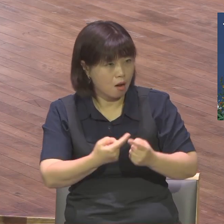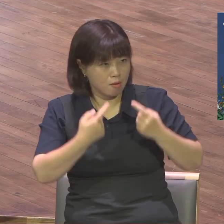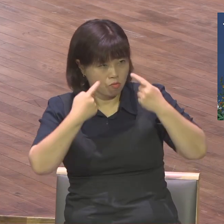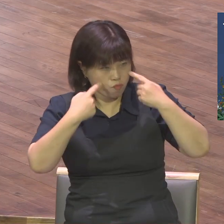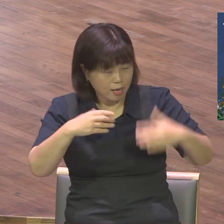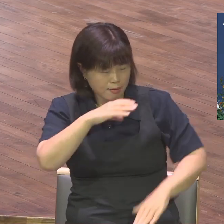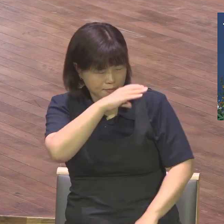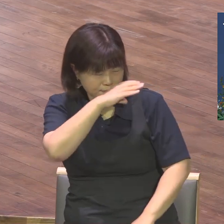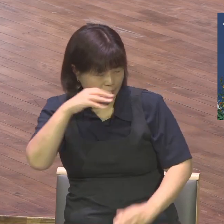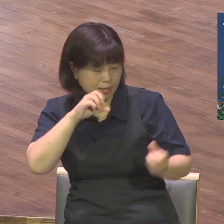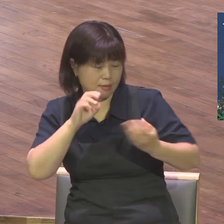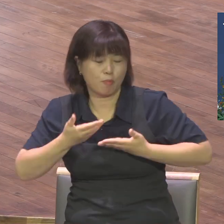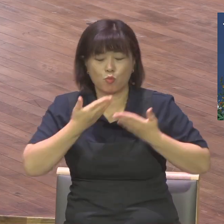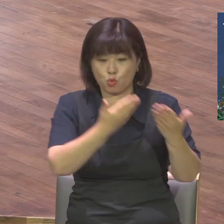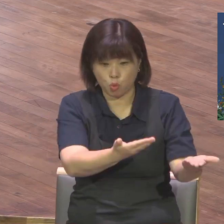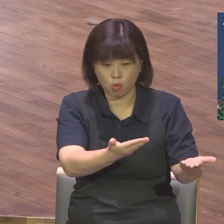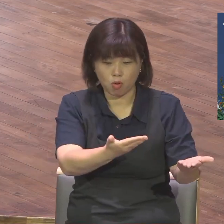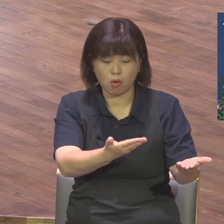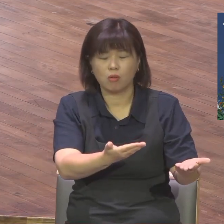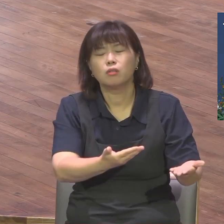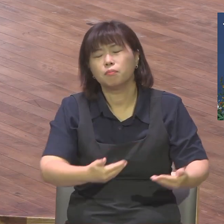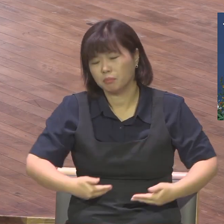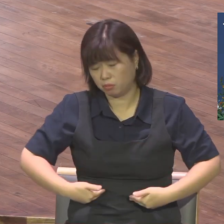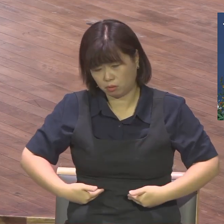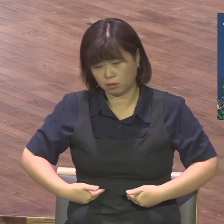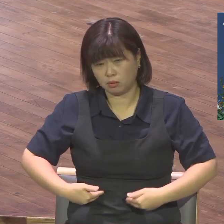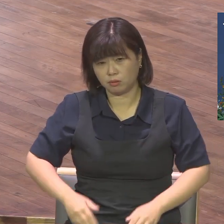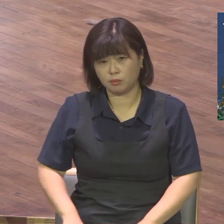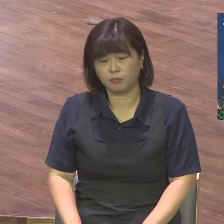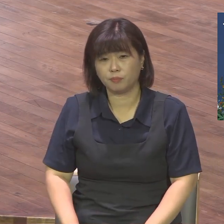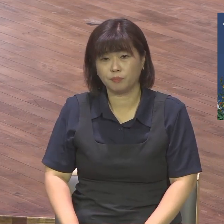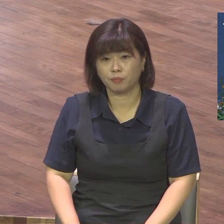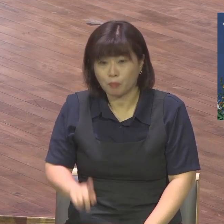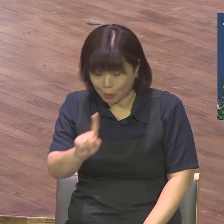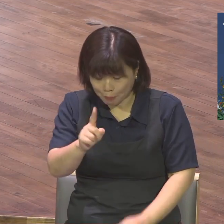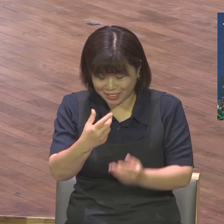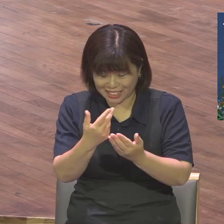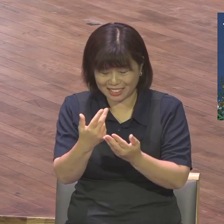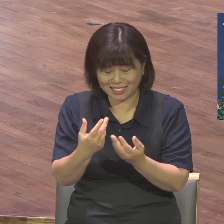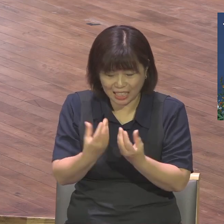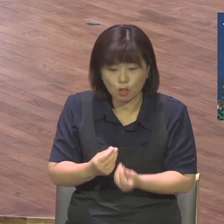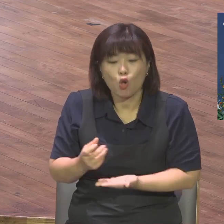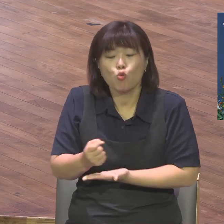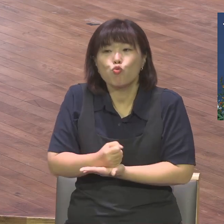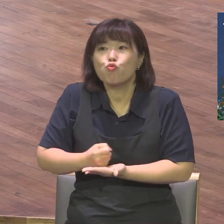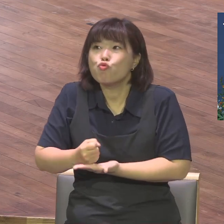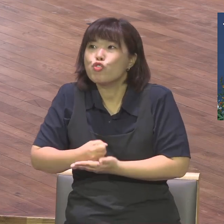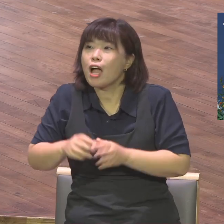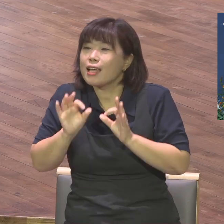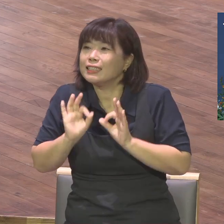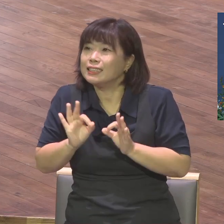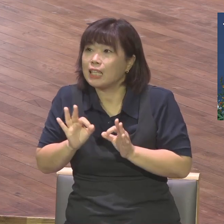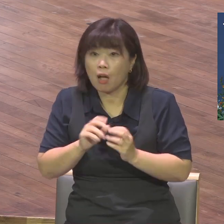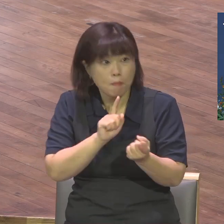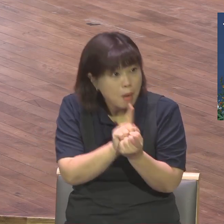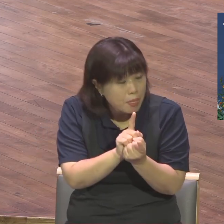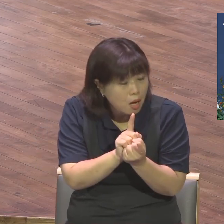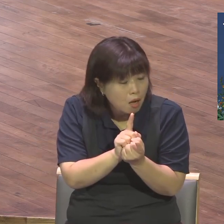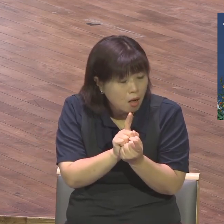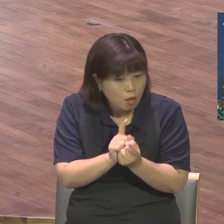아니 버스 가서 만났는데 병원에서 만났는데 아니 이 은행에서 만났는데 길 가다 줄 서가 만났는데 언제 두 분 다